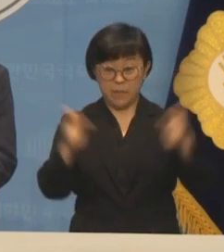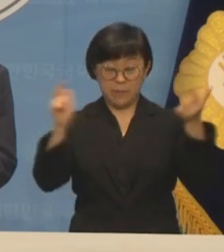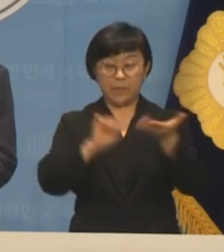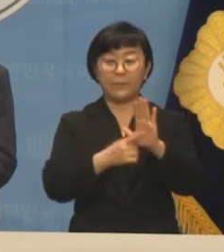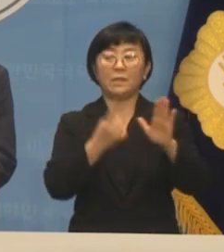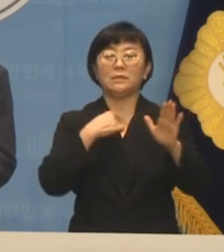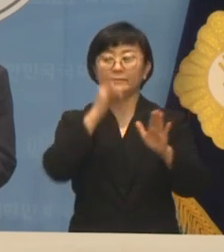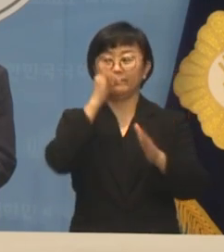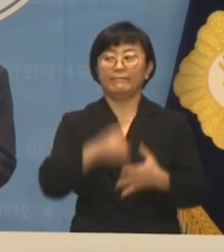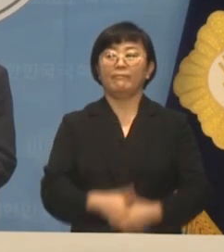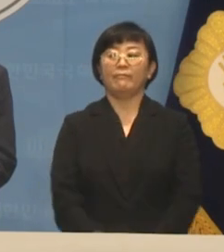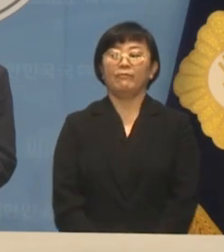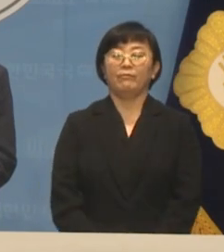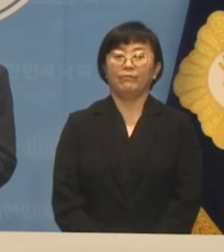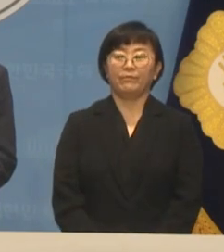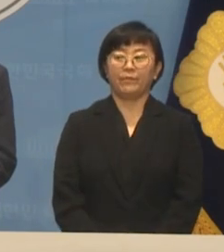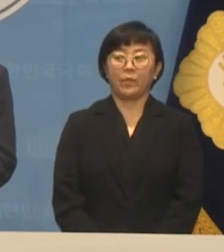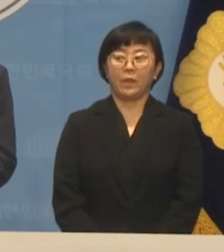발표했습니다.